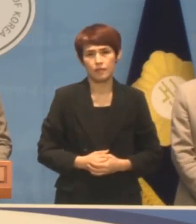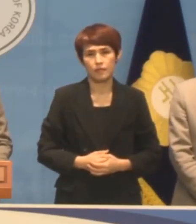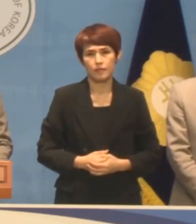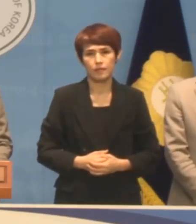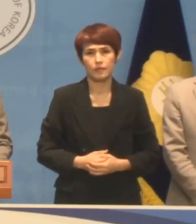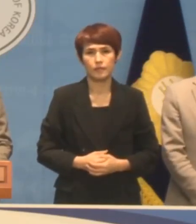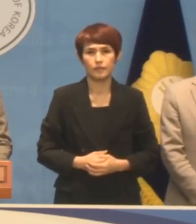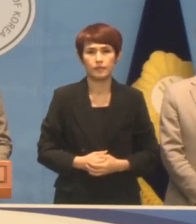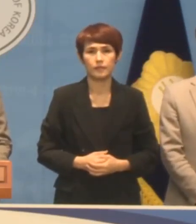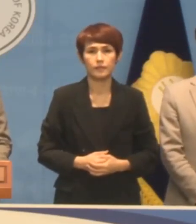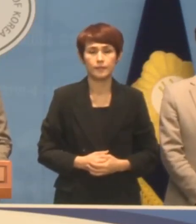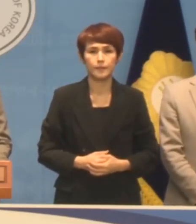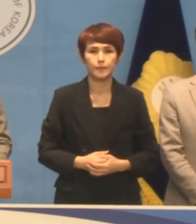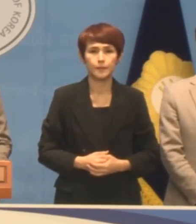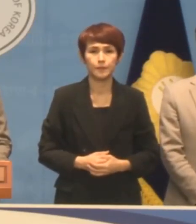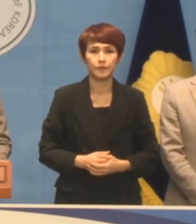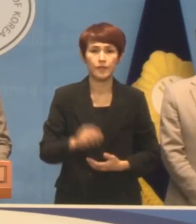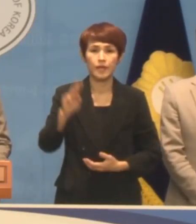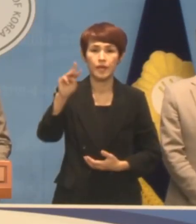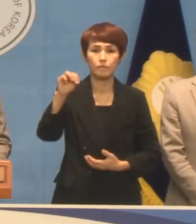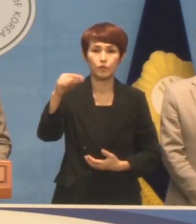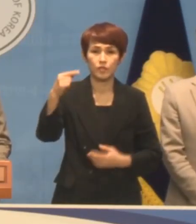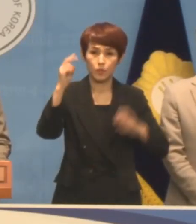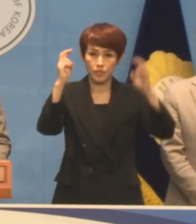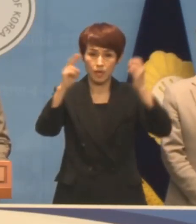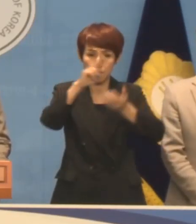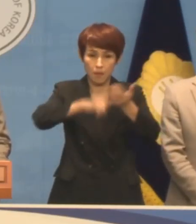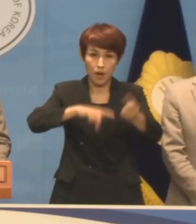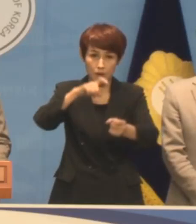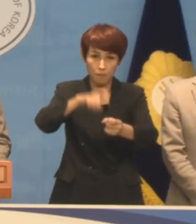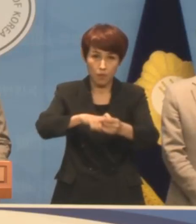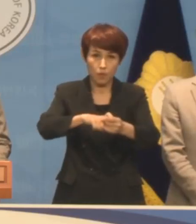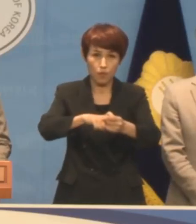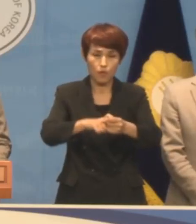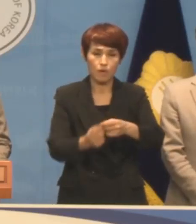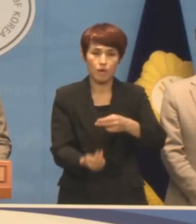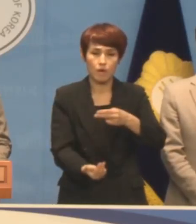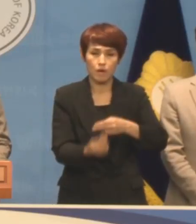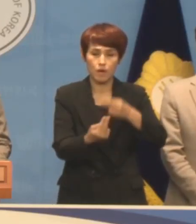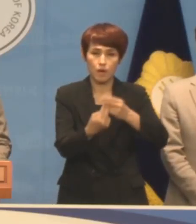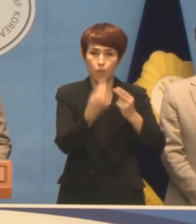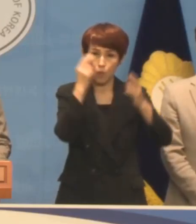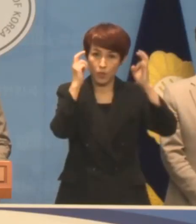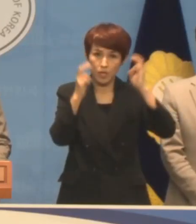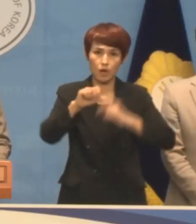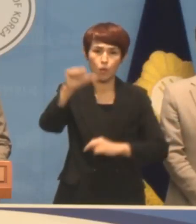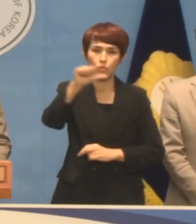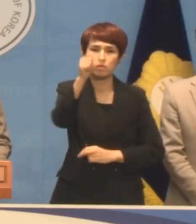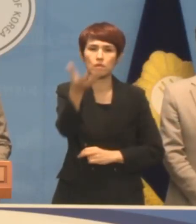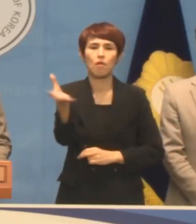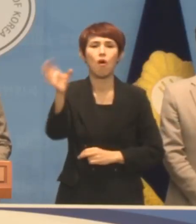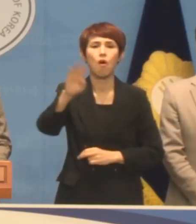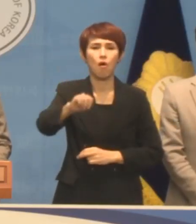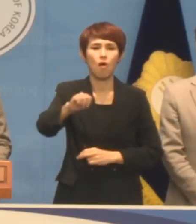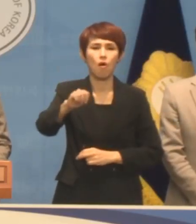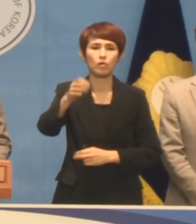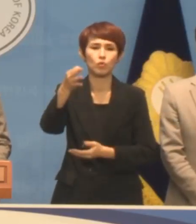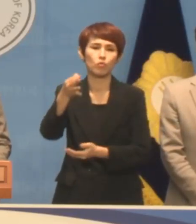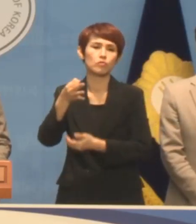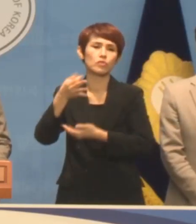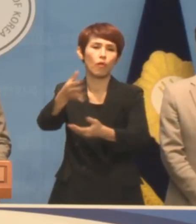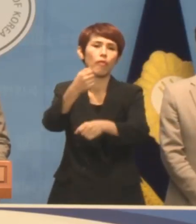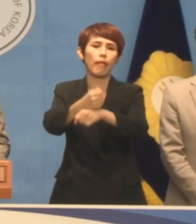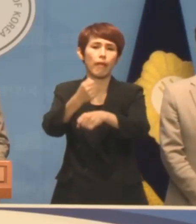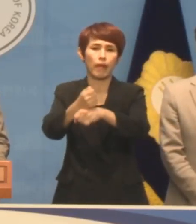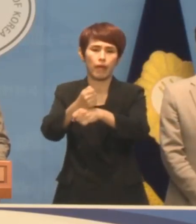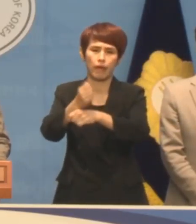바에 따르면 MG손보 매각을 위해 예보가 약 5천억 원 정도에 이르는 막대한 자금을 지원한다고